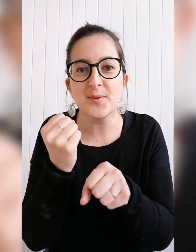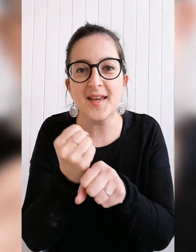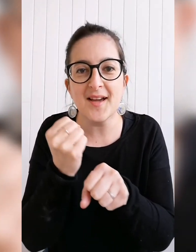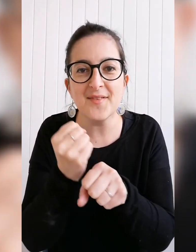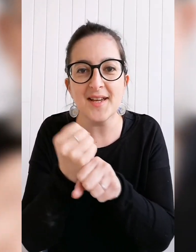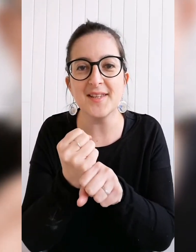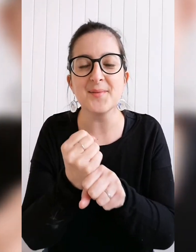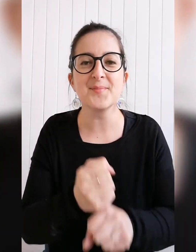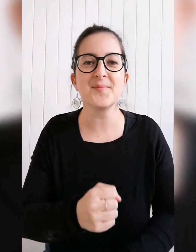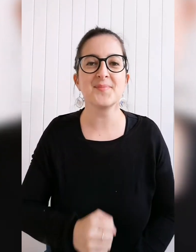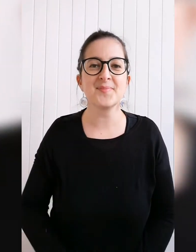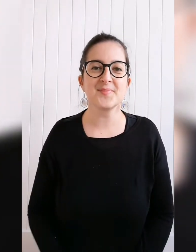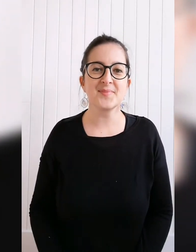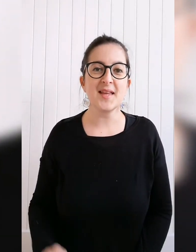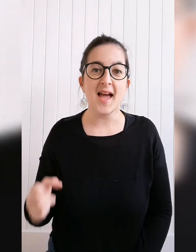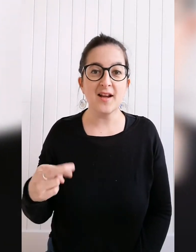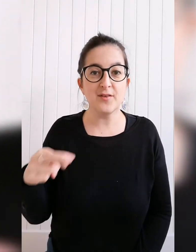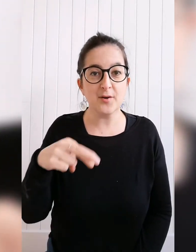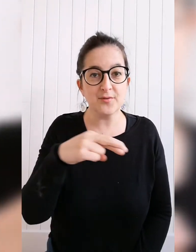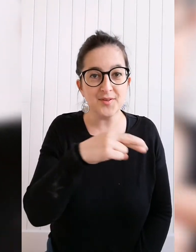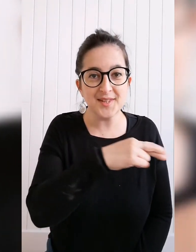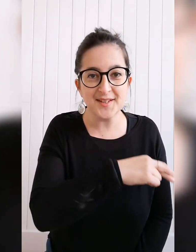au travail elle va revenir